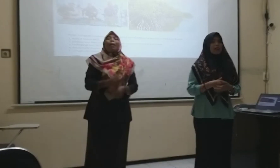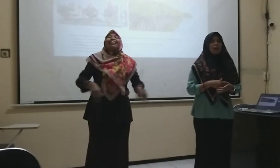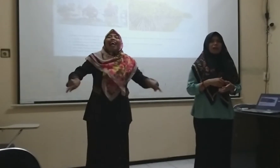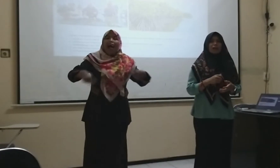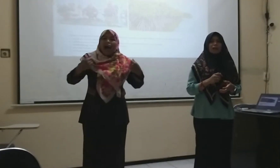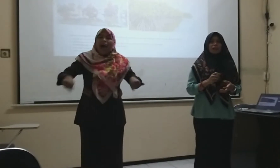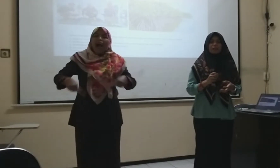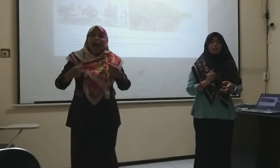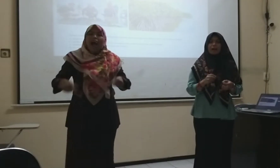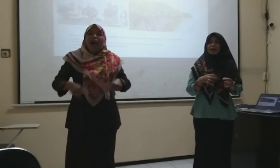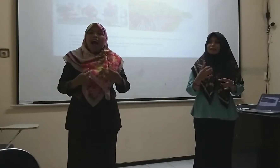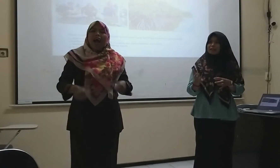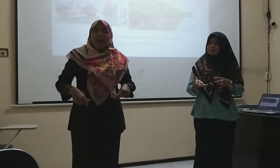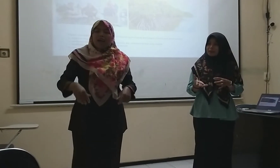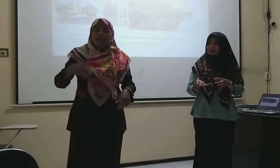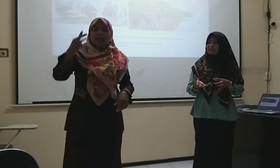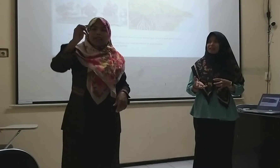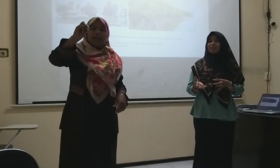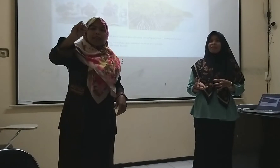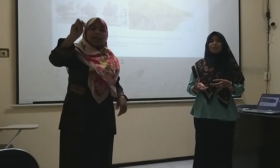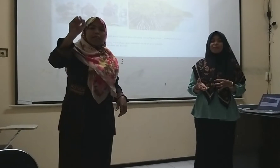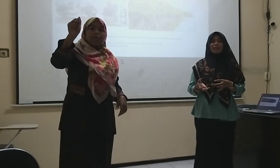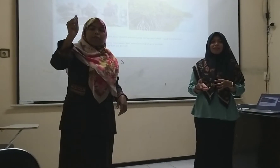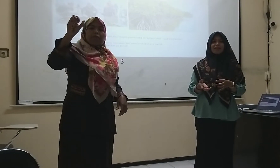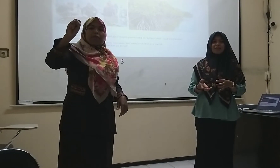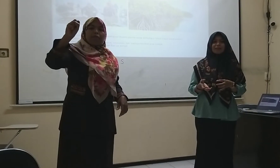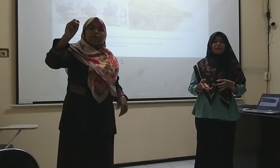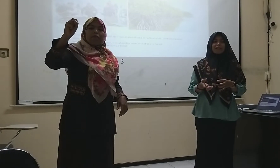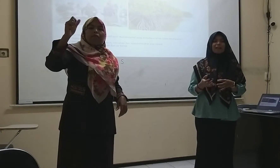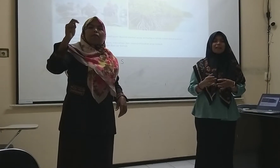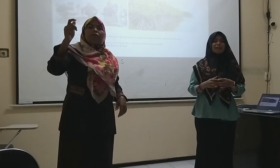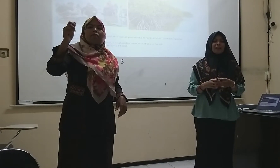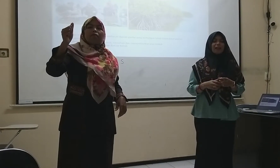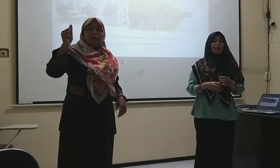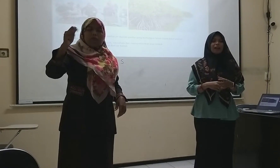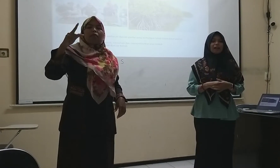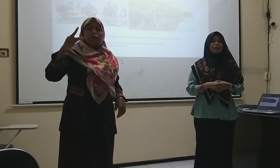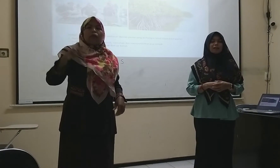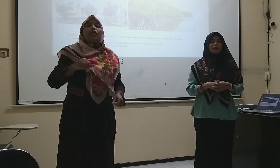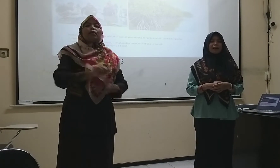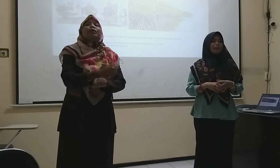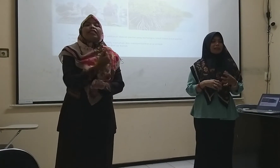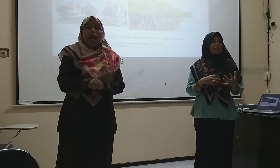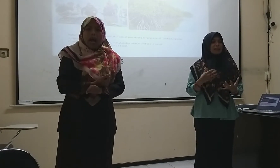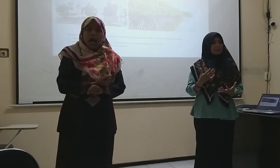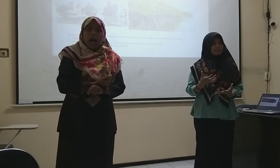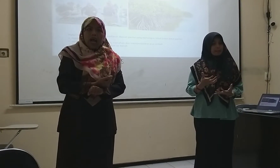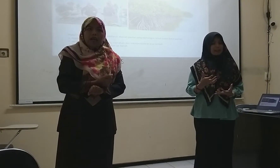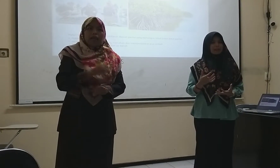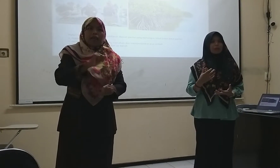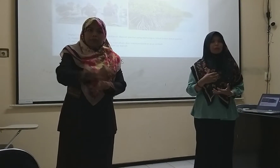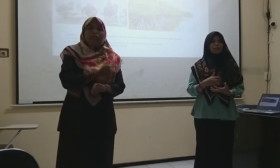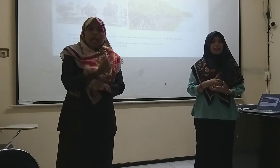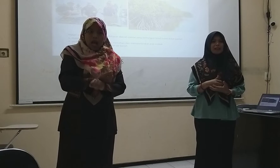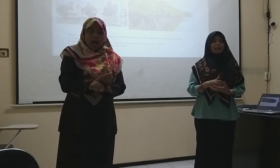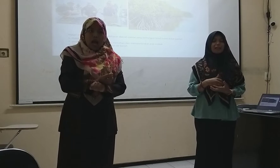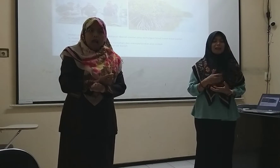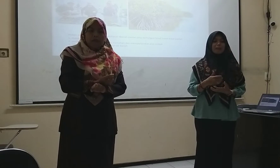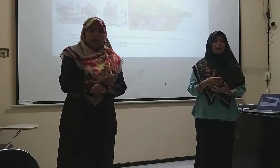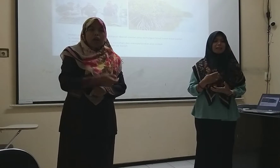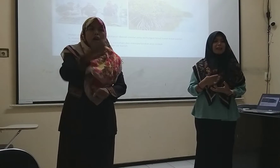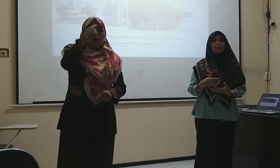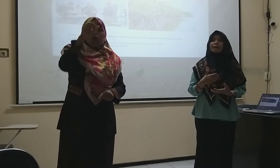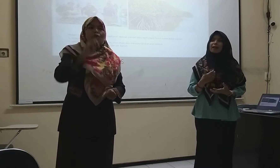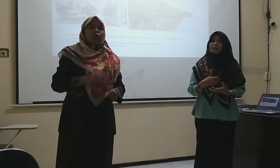jadi terbakarnya cepat, gitu loh. Ya, jadi menyalanya cepat, kemudian